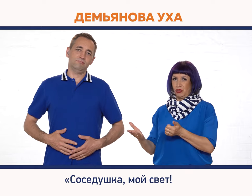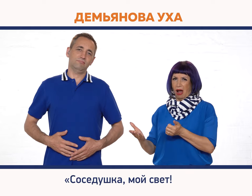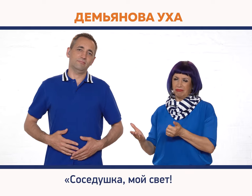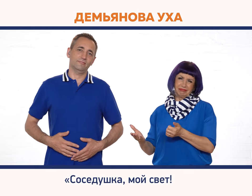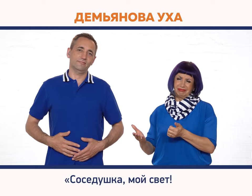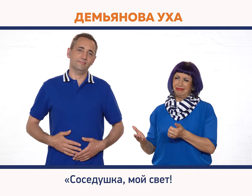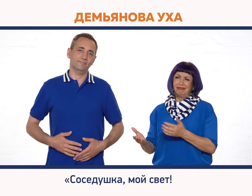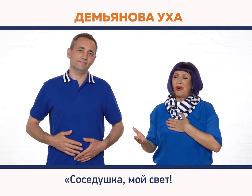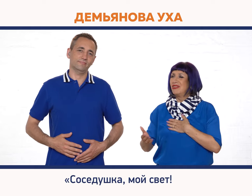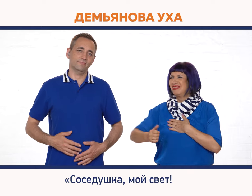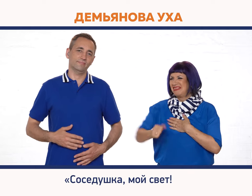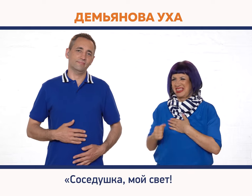Соседушка, мой свет,